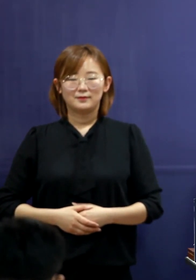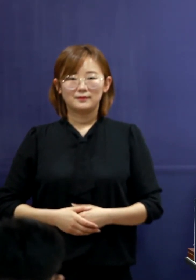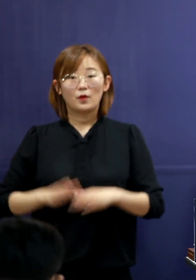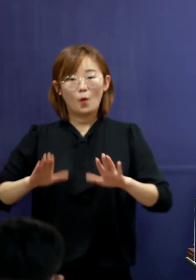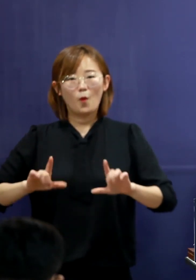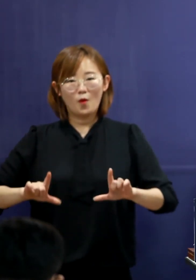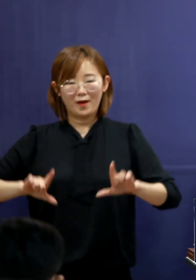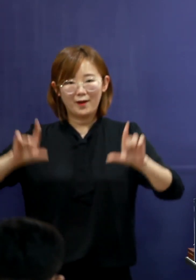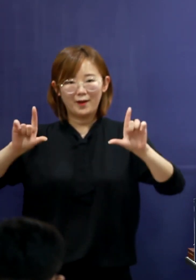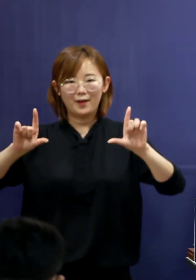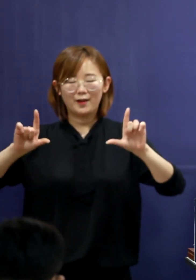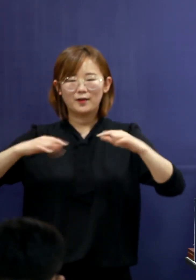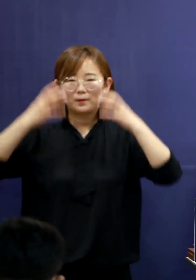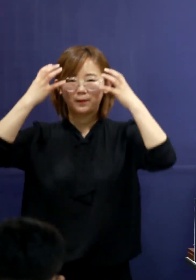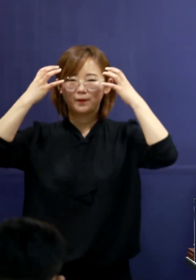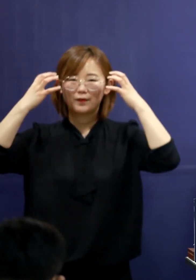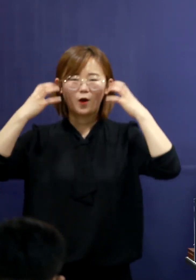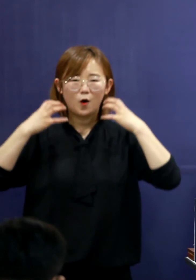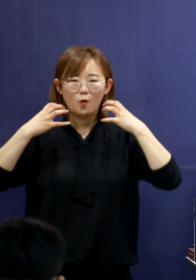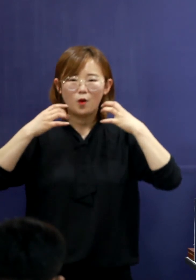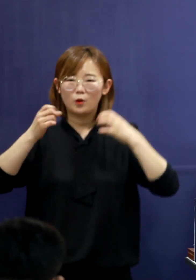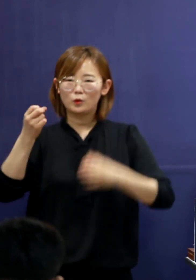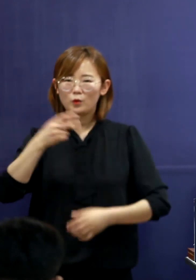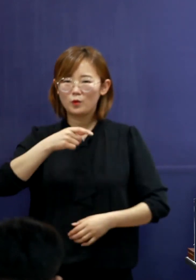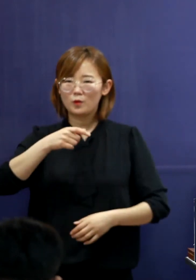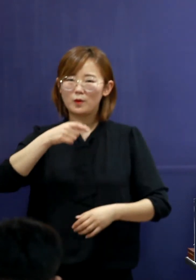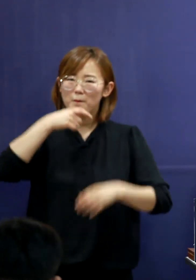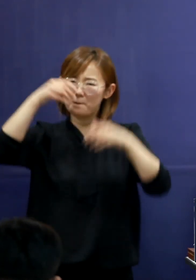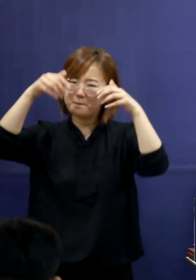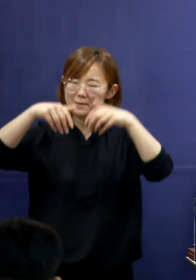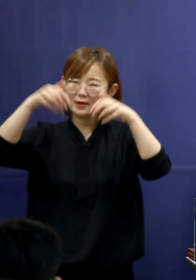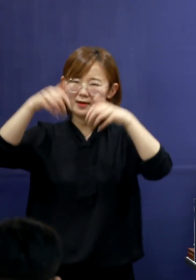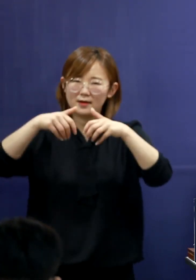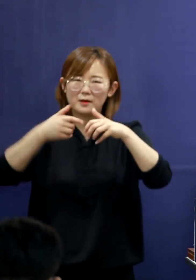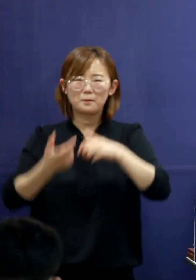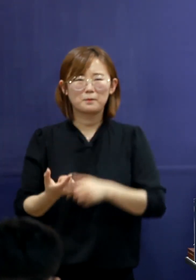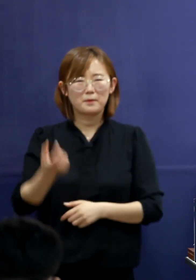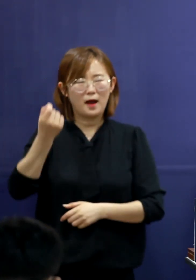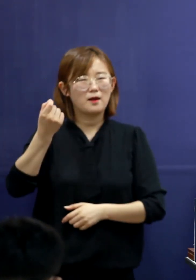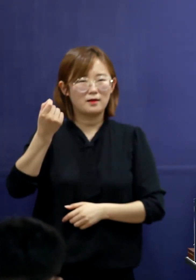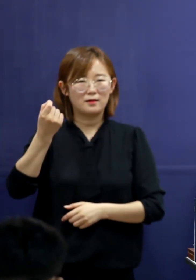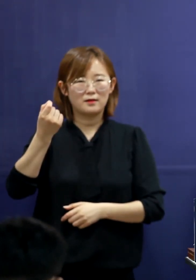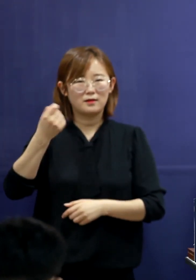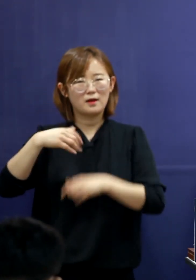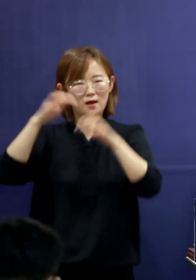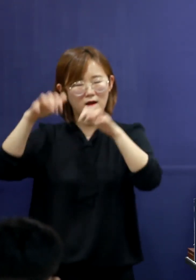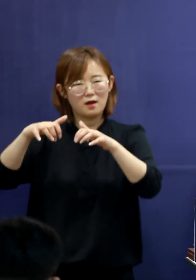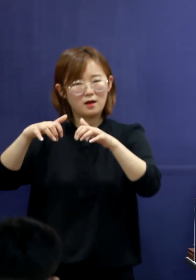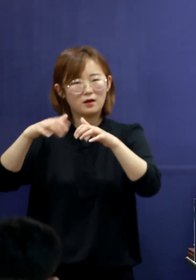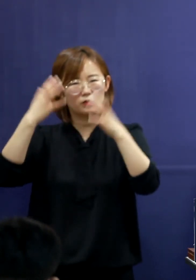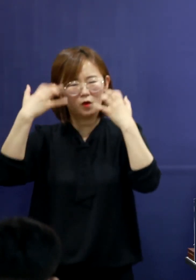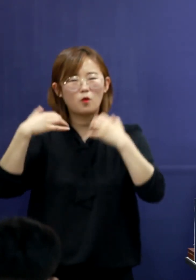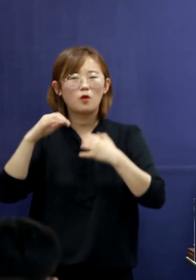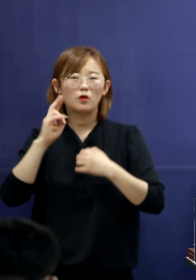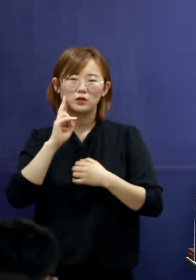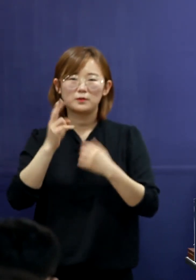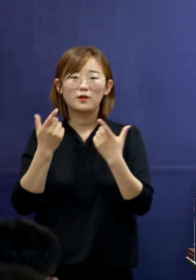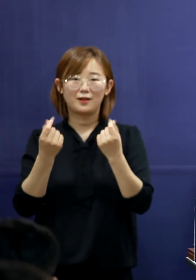유난히 좀 폭염 장마가 좀 일찍 시작되리라 하는 좀 그런 걱정이 많이 됐습니다.